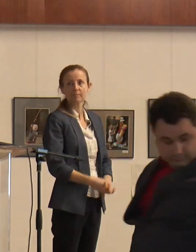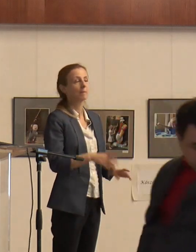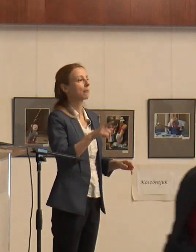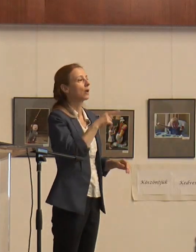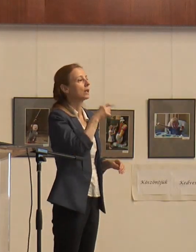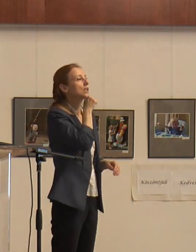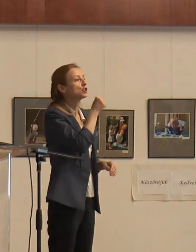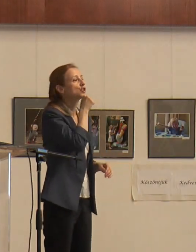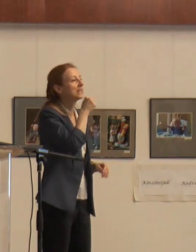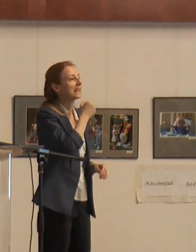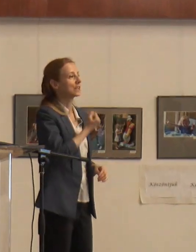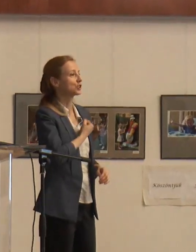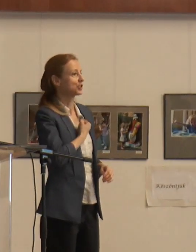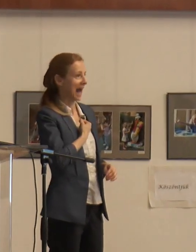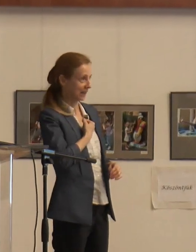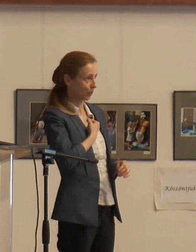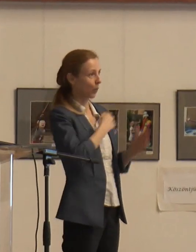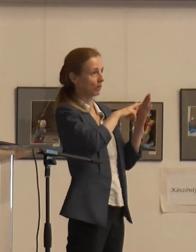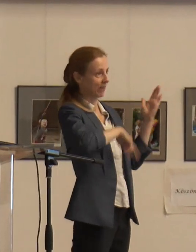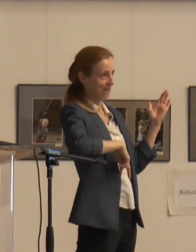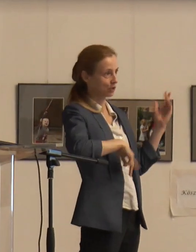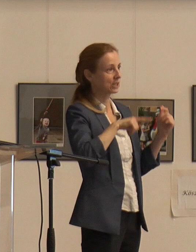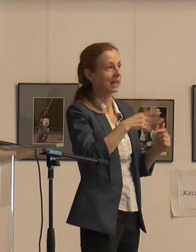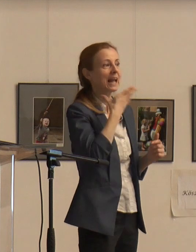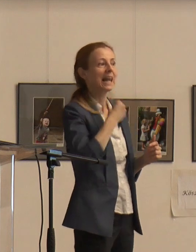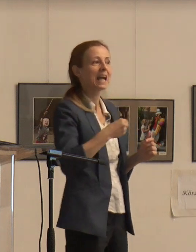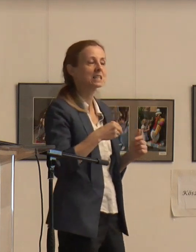Sík Sándor versek a legszebb